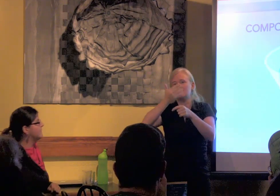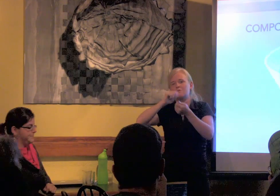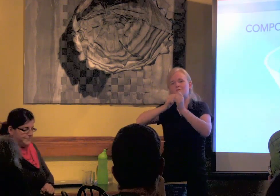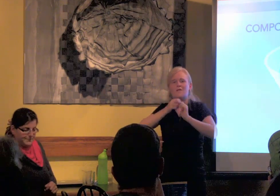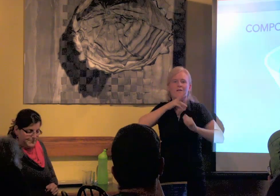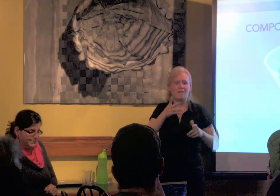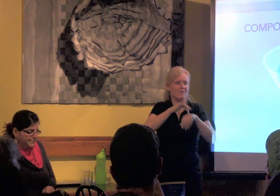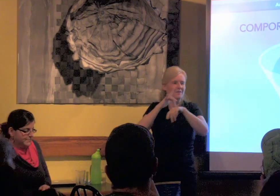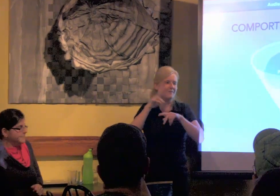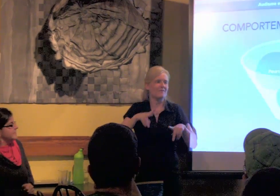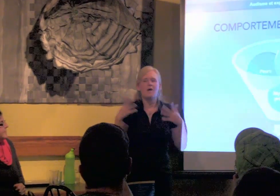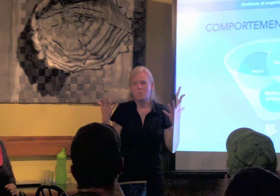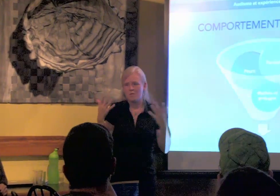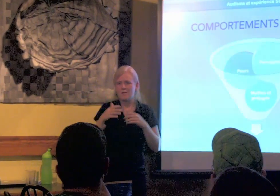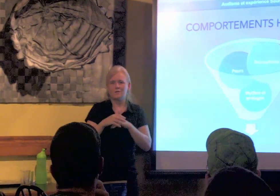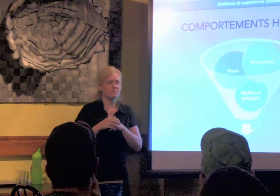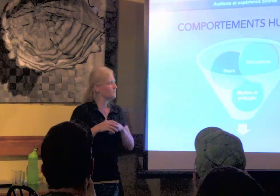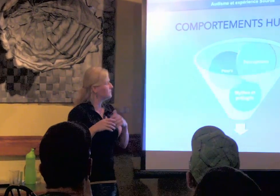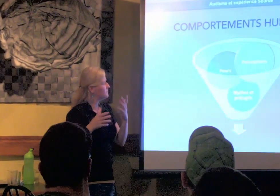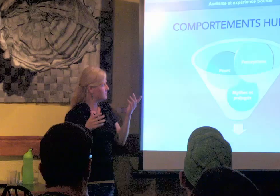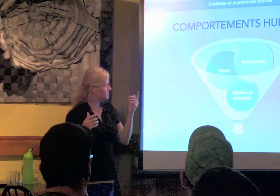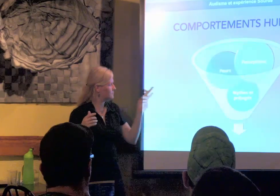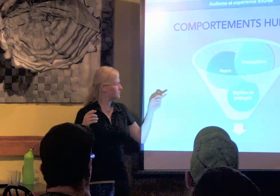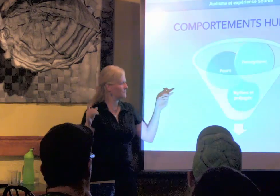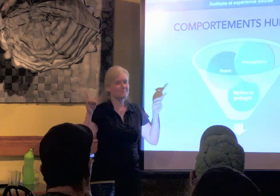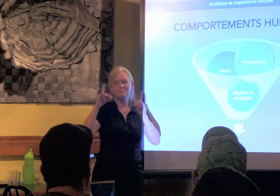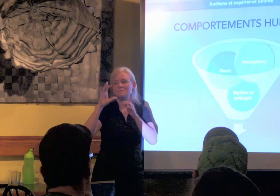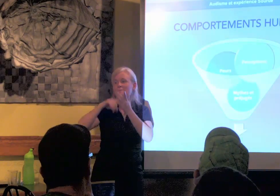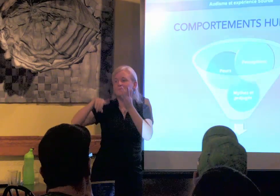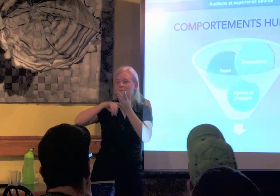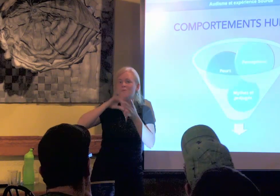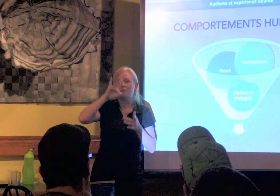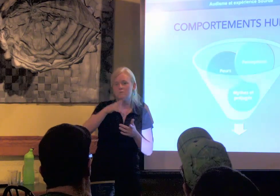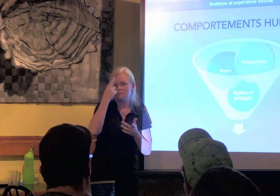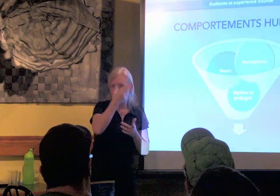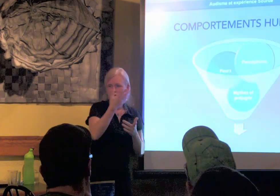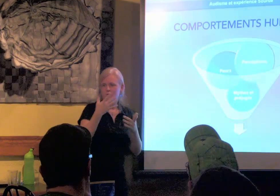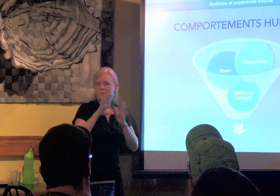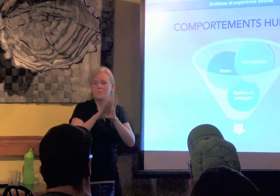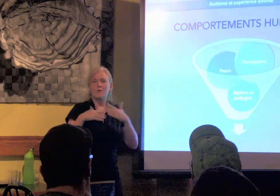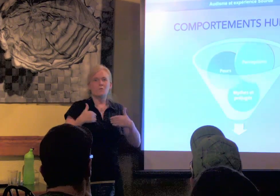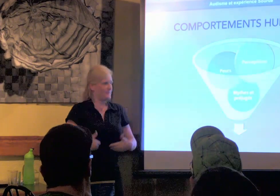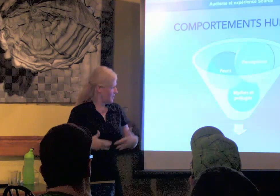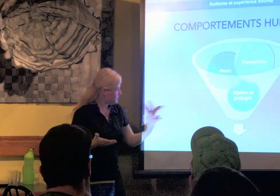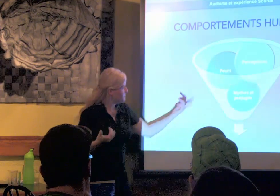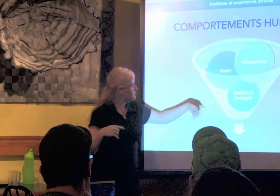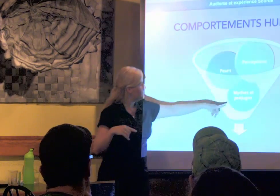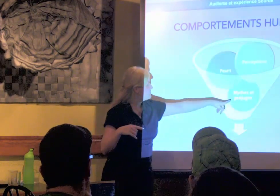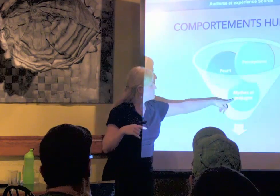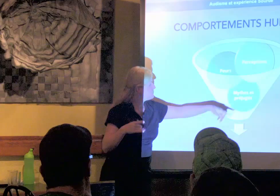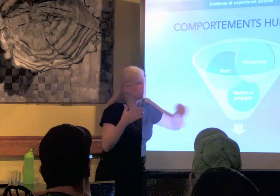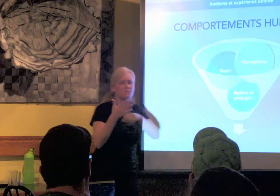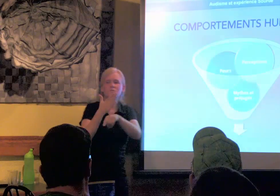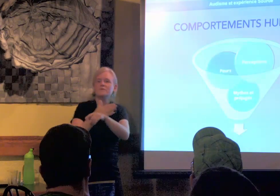Alors, on se doit de changer un peu l'information qui circule pour que ça fasse en sorte de véhiculer moins de mythes.